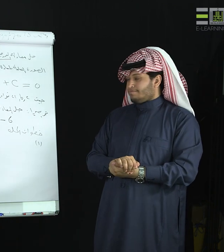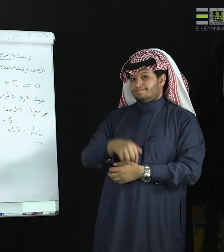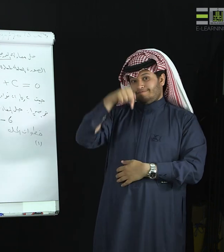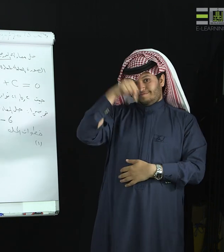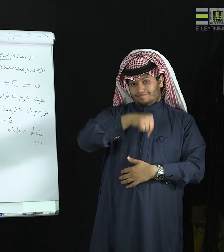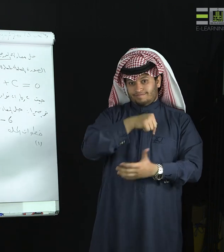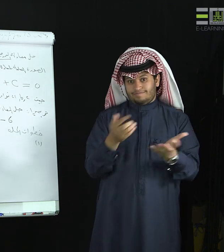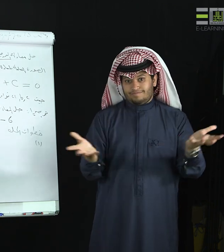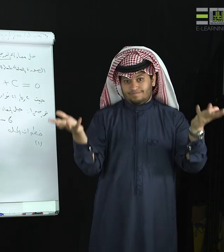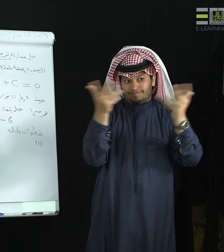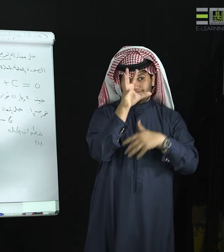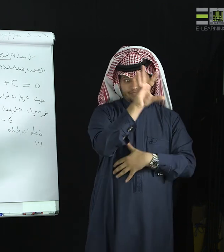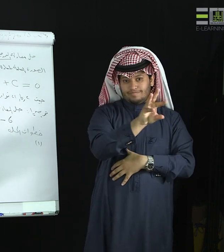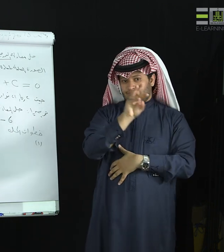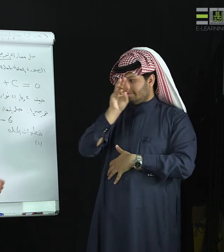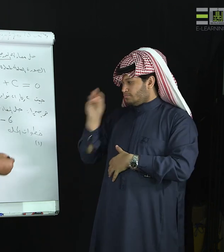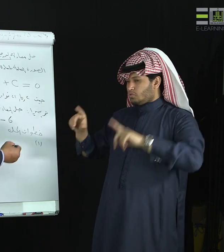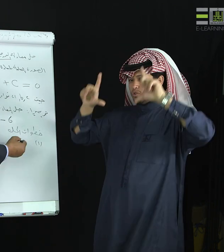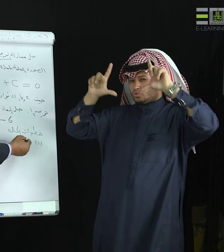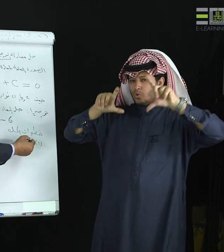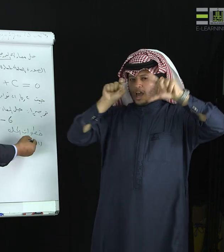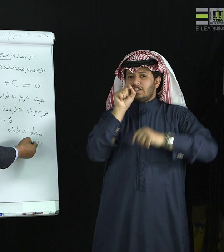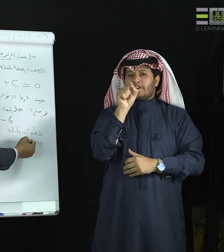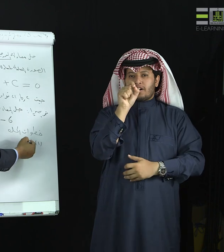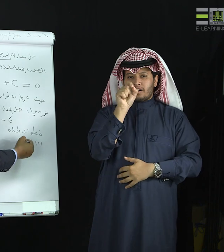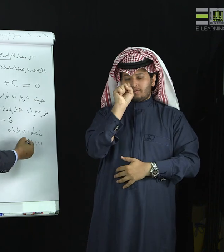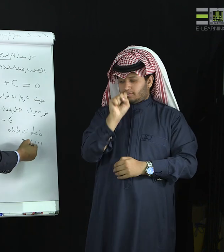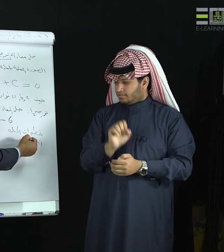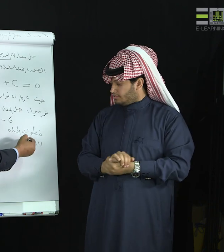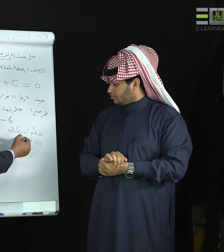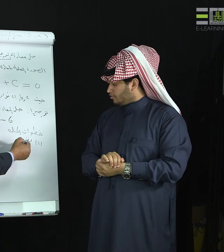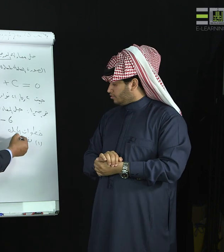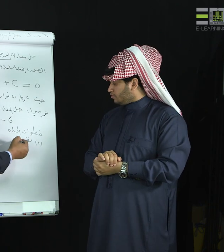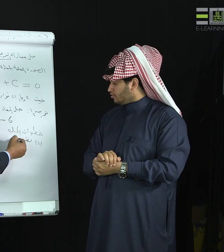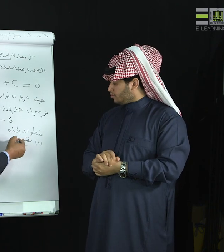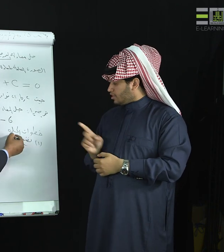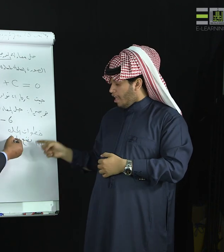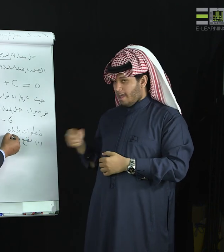نضع المعادلة في الصورة الصفرية، نضع المعادلة